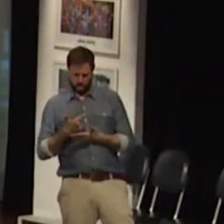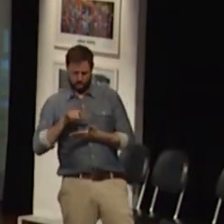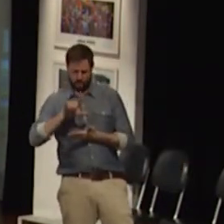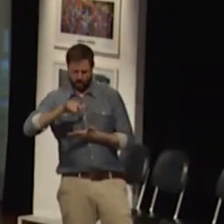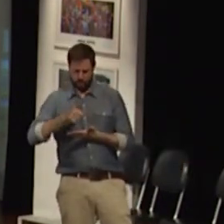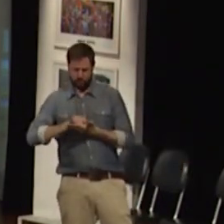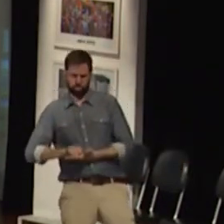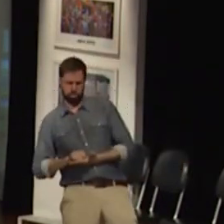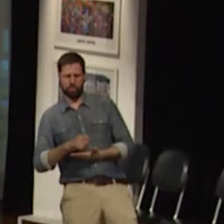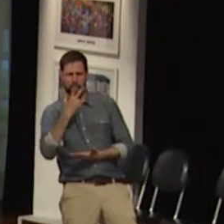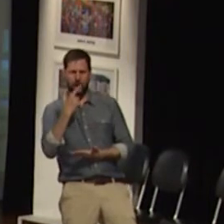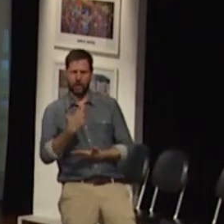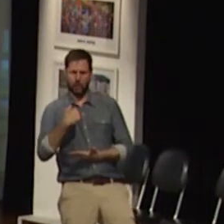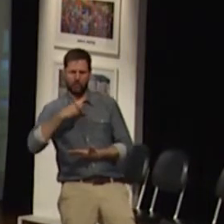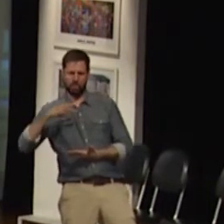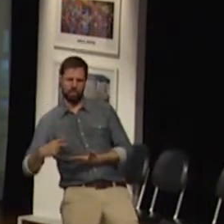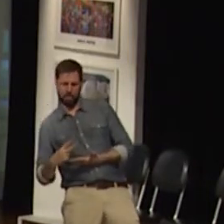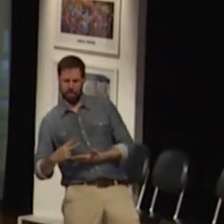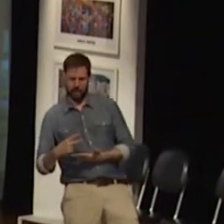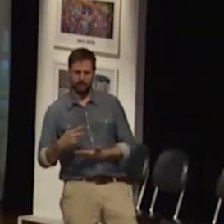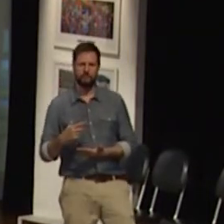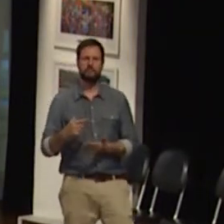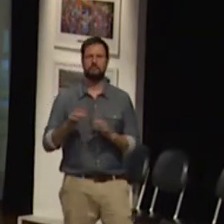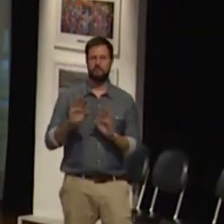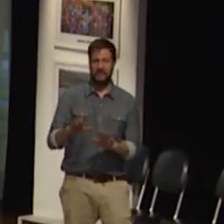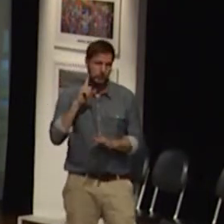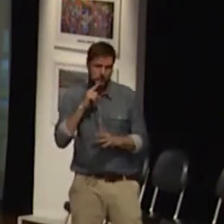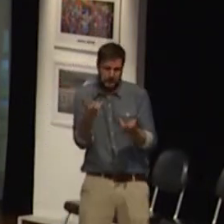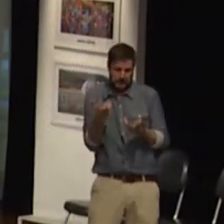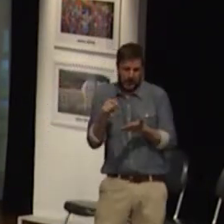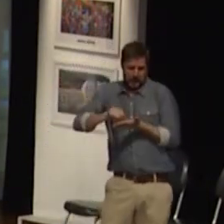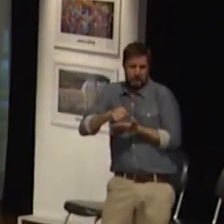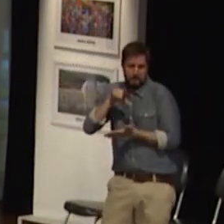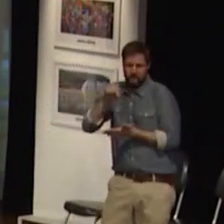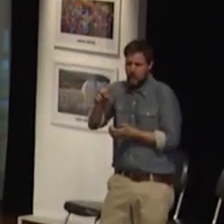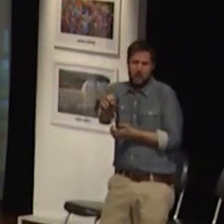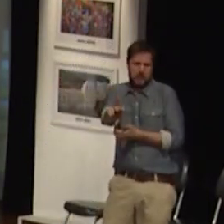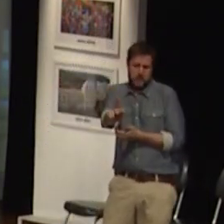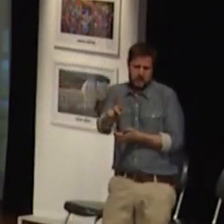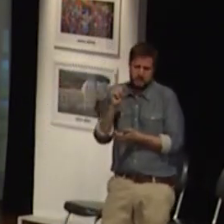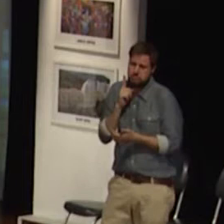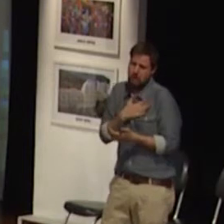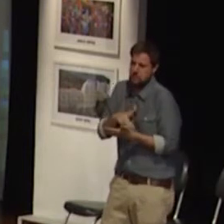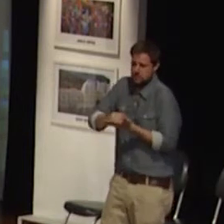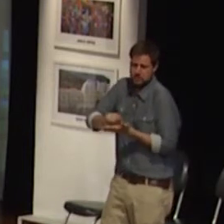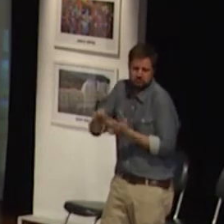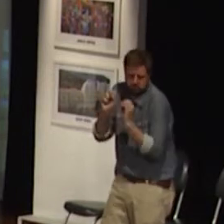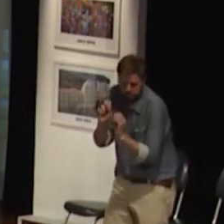agora a gente não está tendo, né, a gente não está tendo nenhum registro, né, desse retorno, né, porque se o surdo